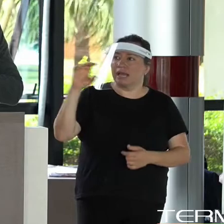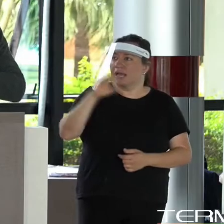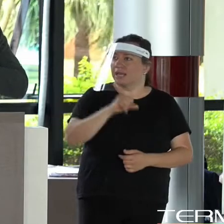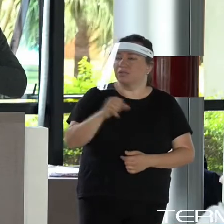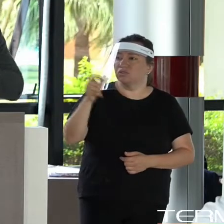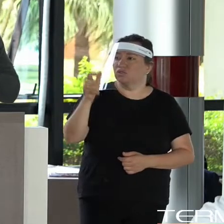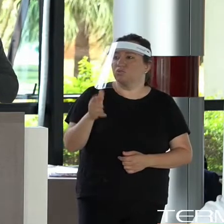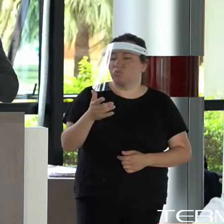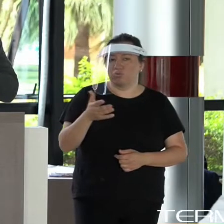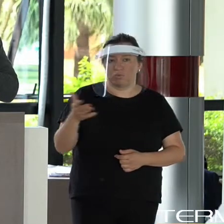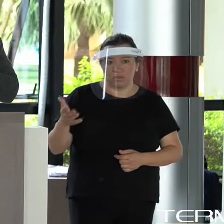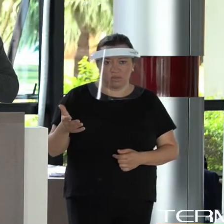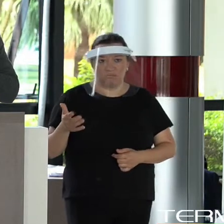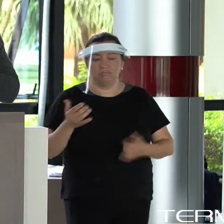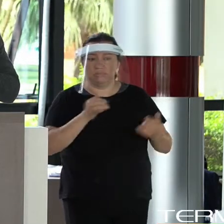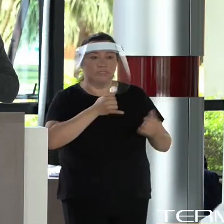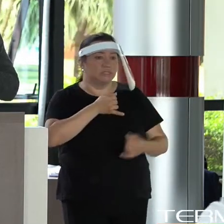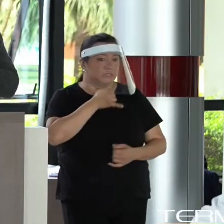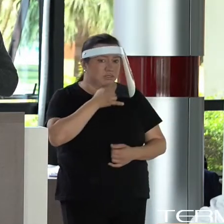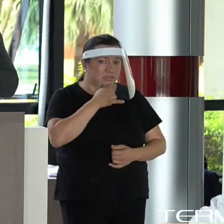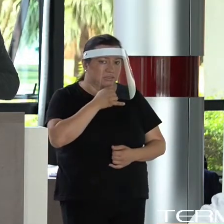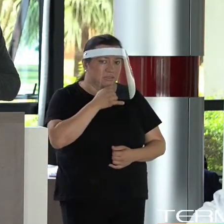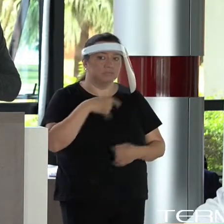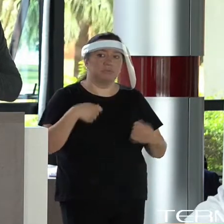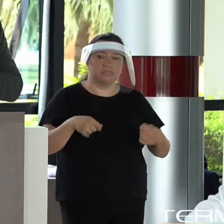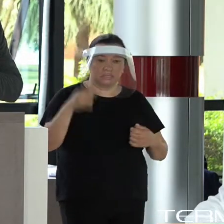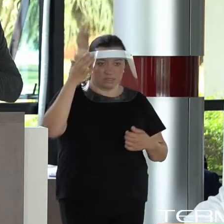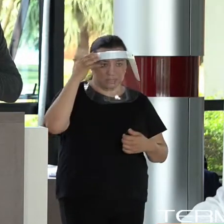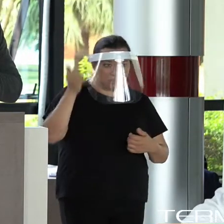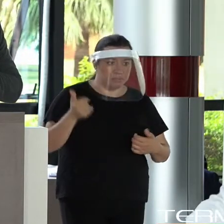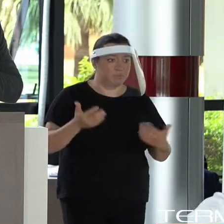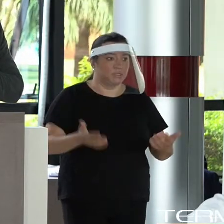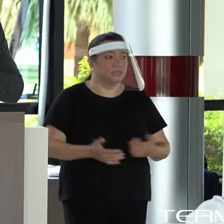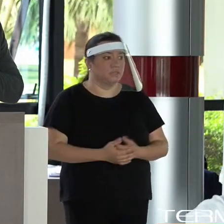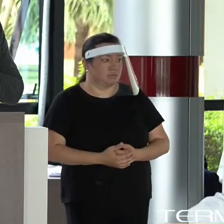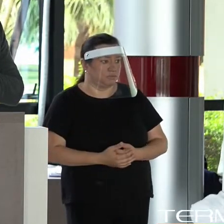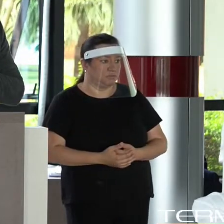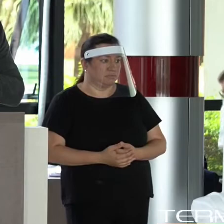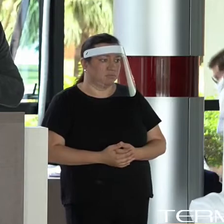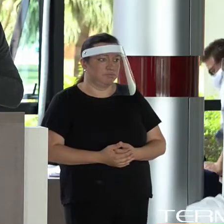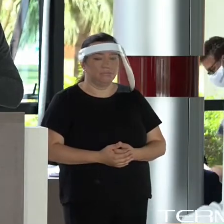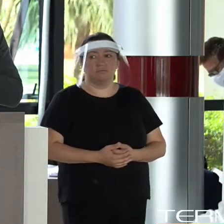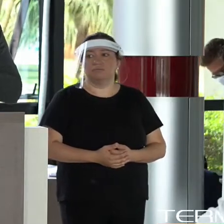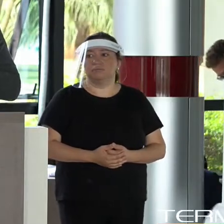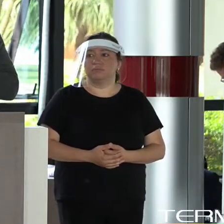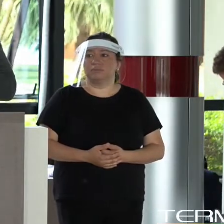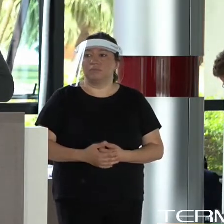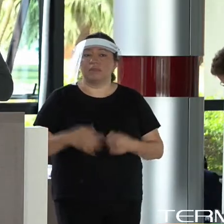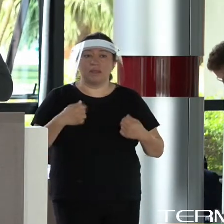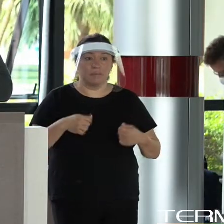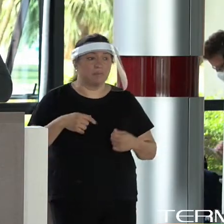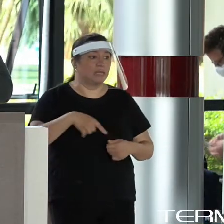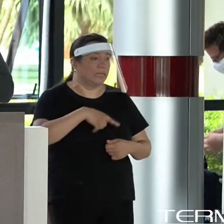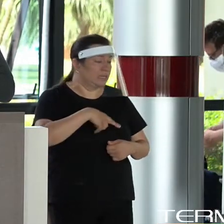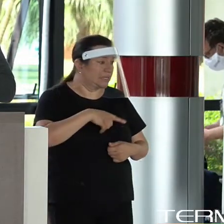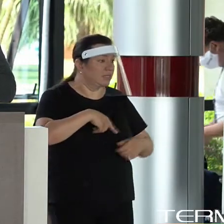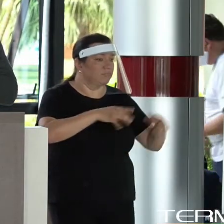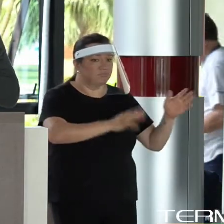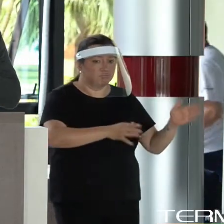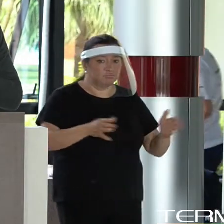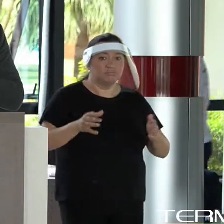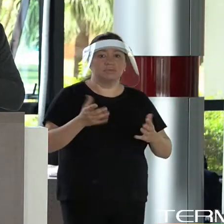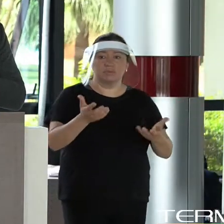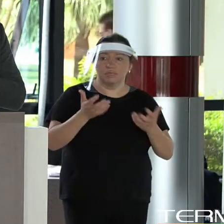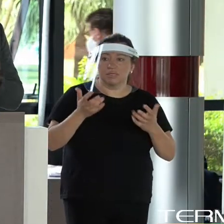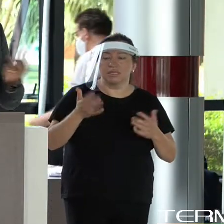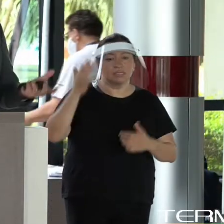numa torre de alta tensão, por exemplo, que você tem que saber a temperatura. Entendeu? Então, existem aplicações que a gente